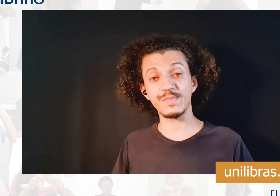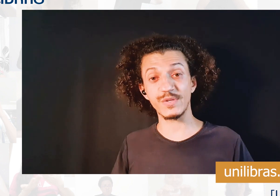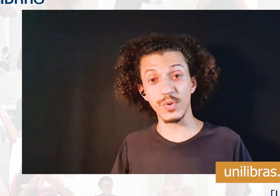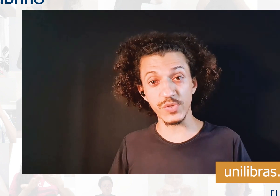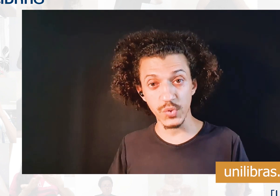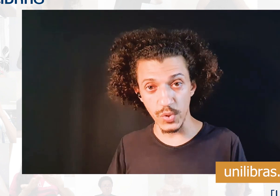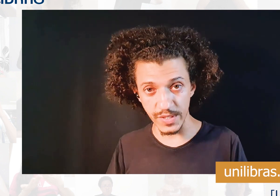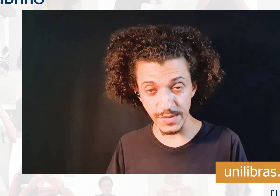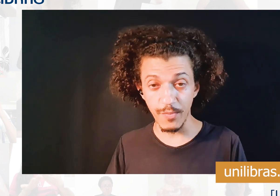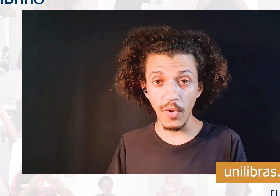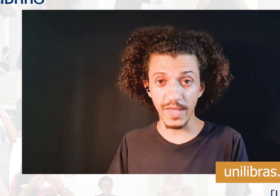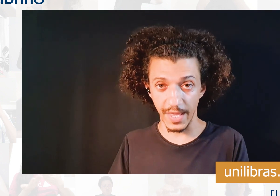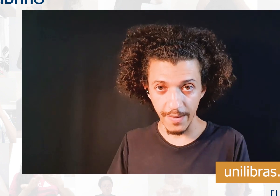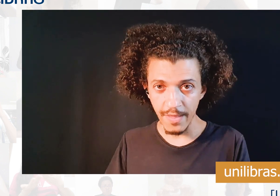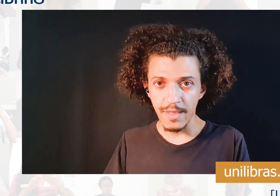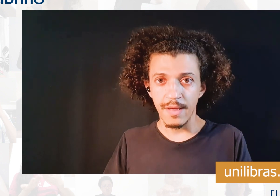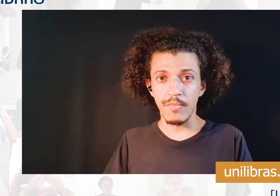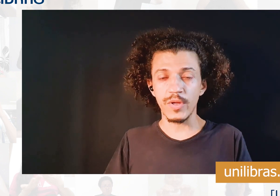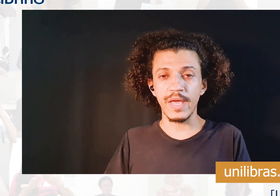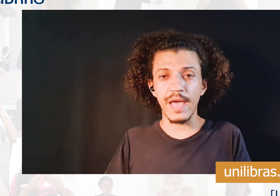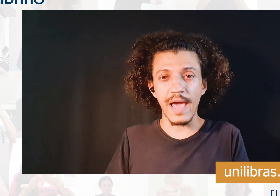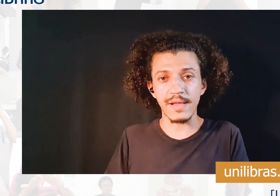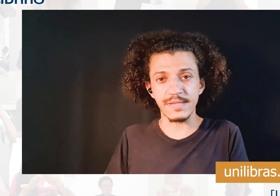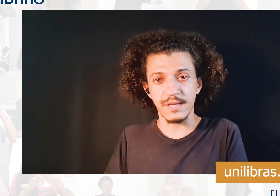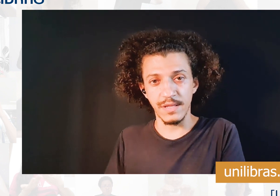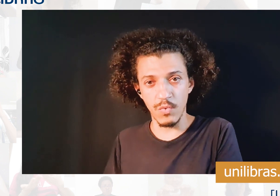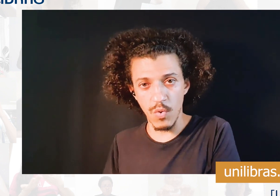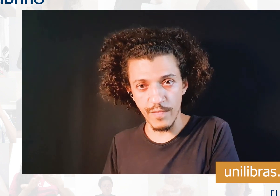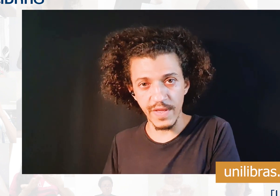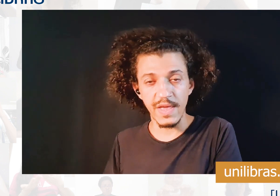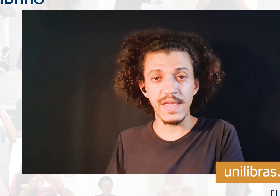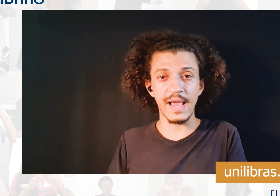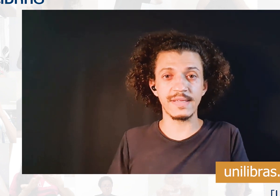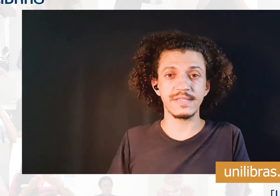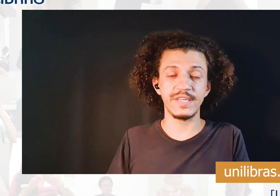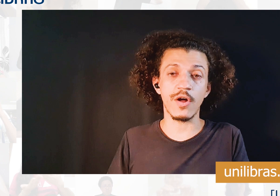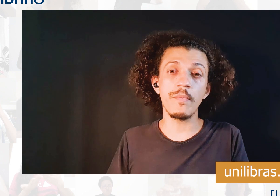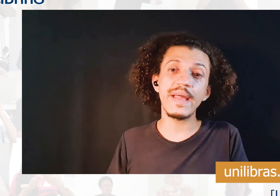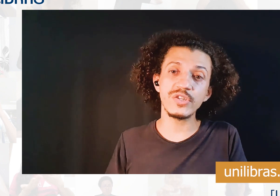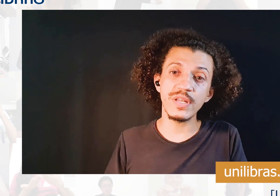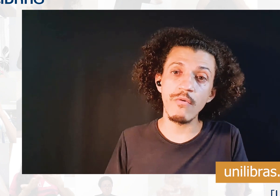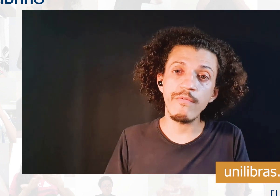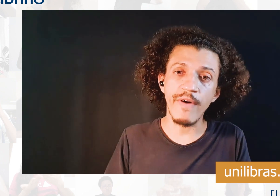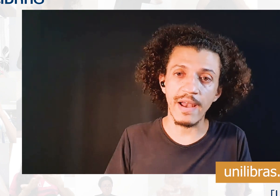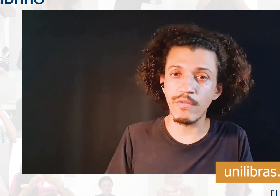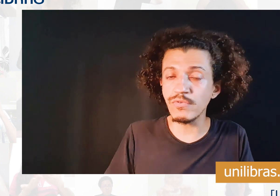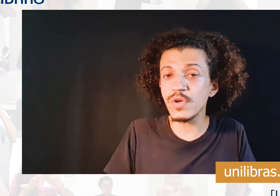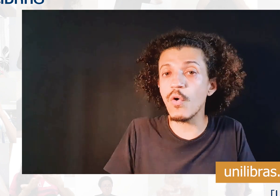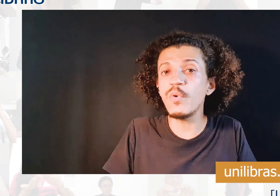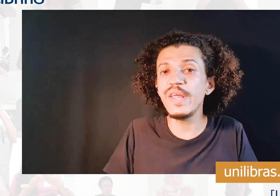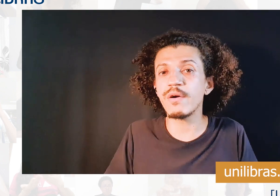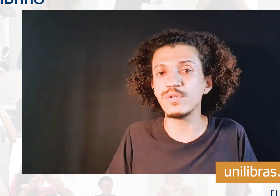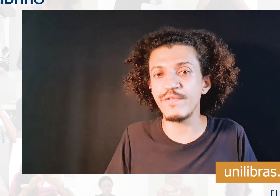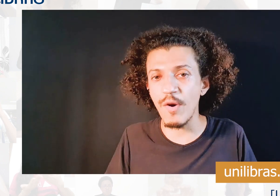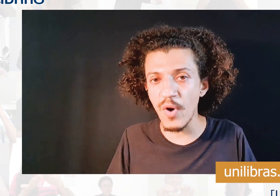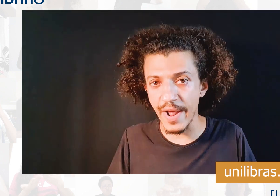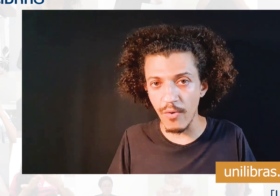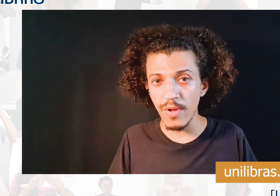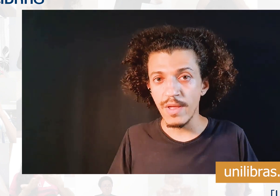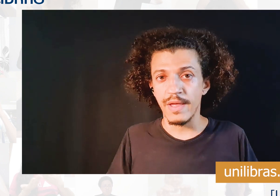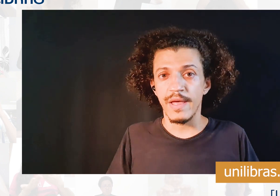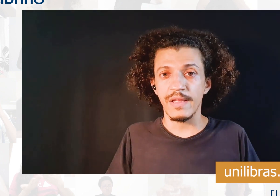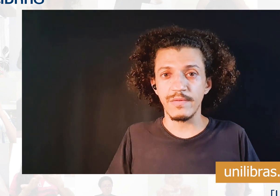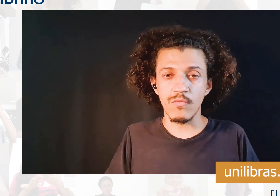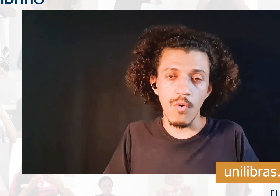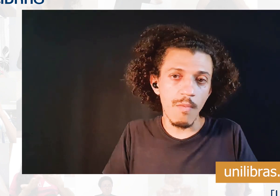geralmente são as pessoas surdas. Por quê? Porque elas não ouvem e elas geralmente não falam, não se comunicam de forma